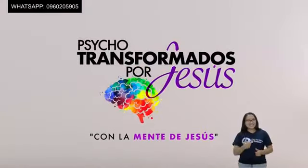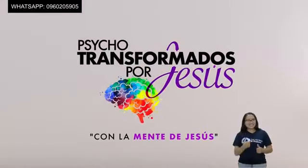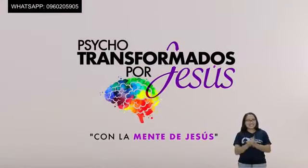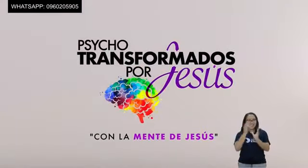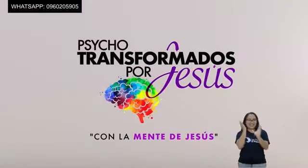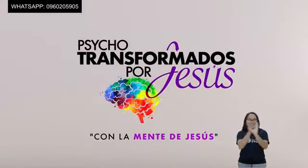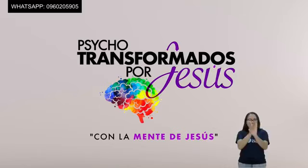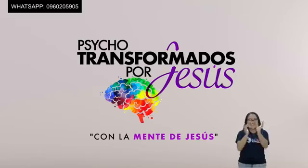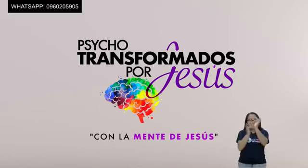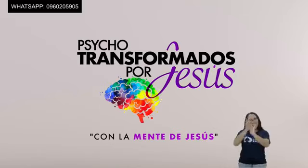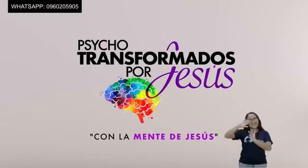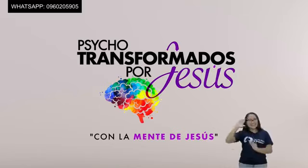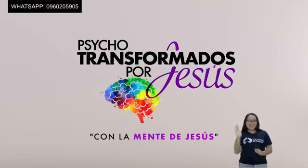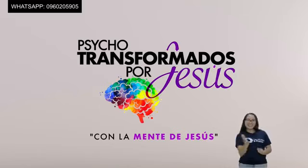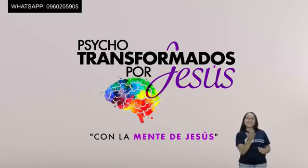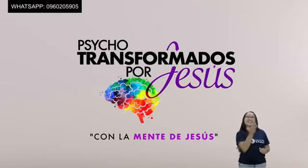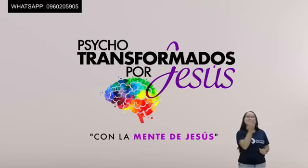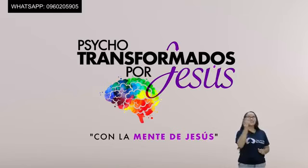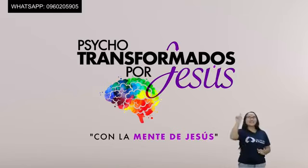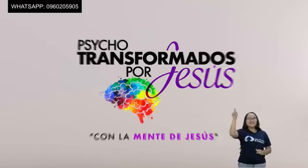psicotransformados con la mente de Jesús.